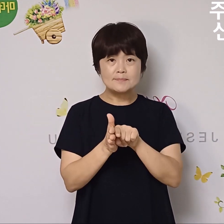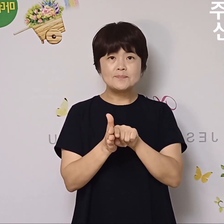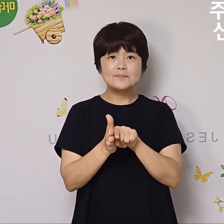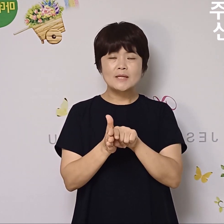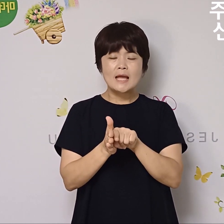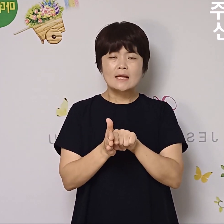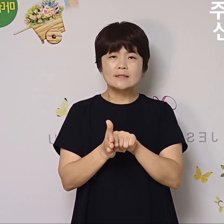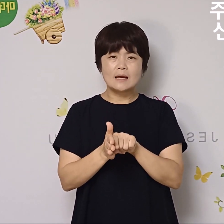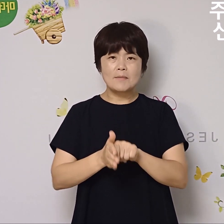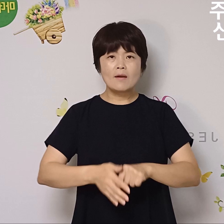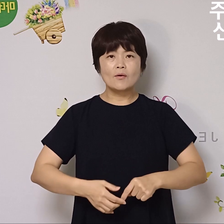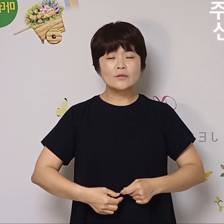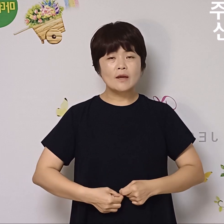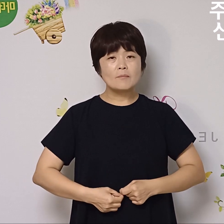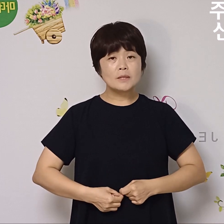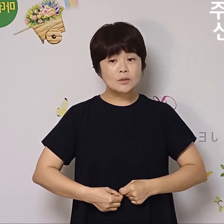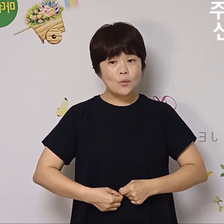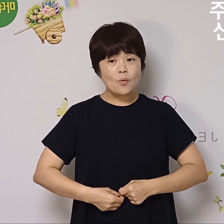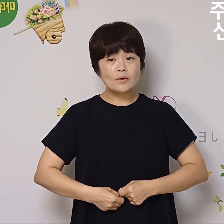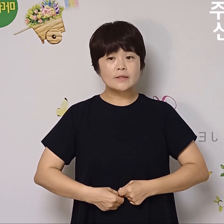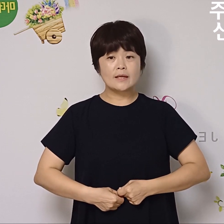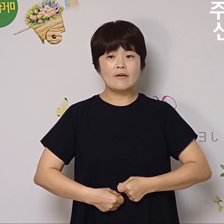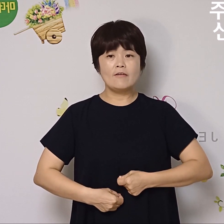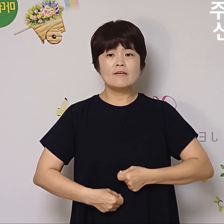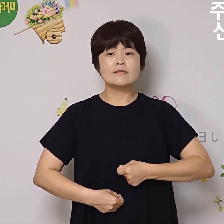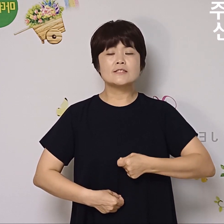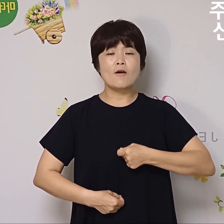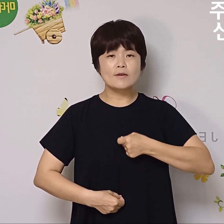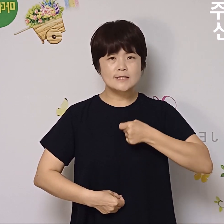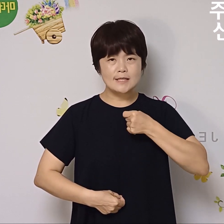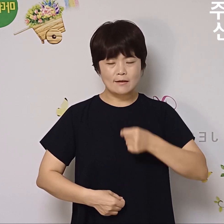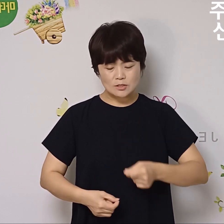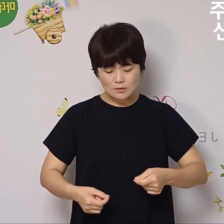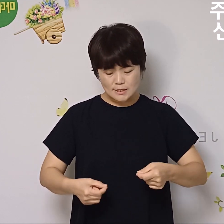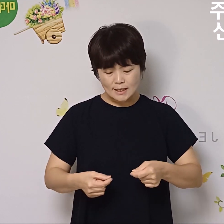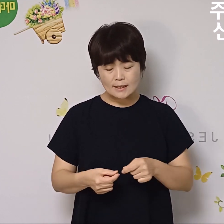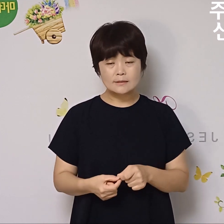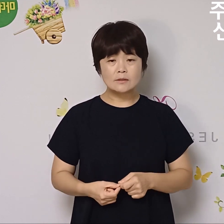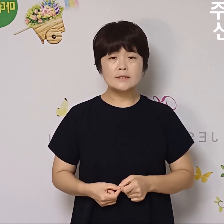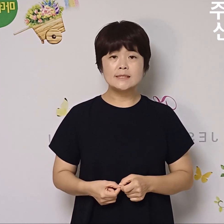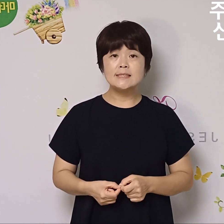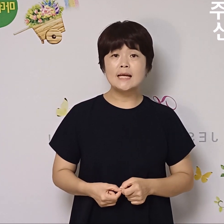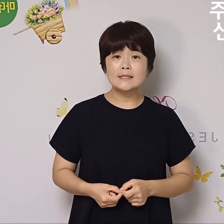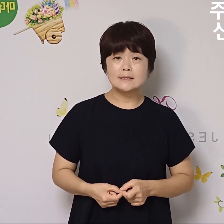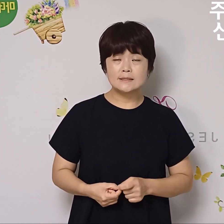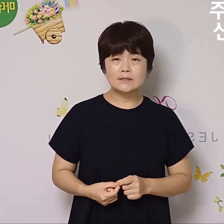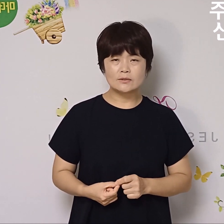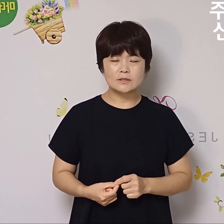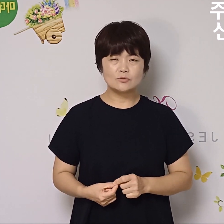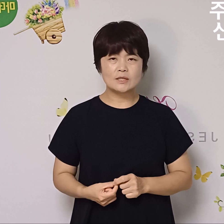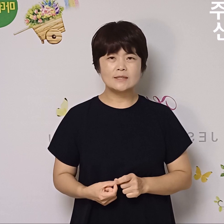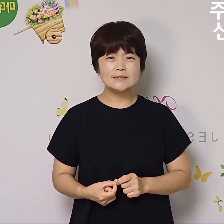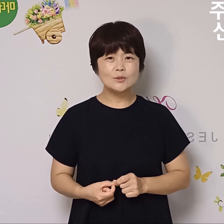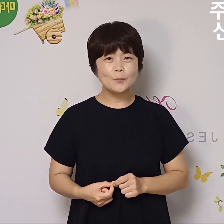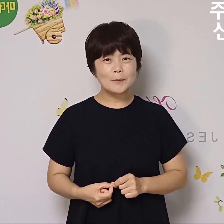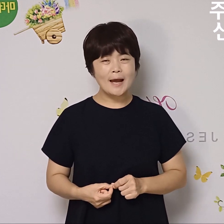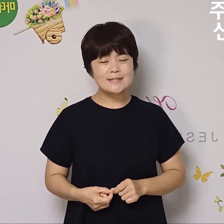믿음. 그 다음에 어떻게 해요? 믿고 어떻게 해요? 정직해요. 정직하다는 거는 의라는 뜻이거든요. 우리가 의롭다